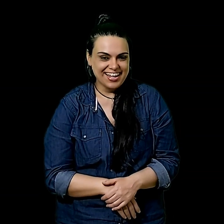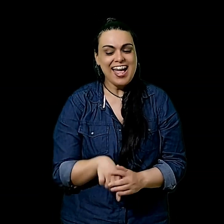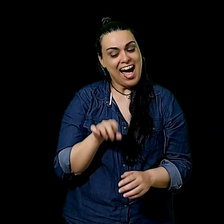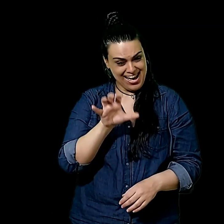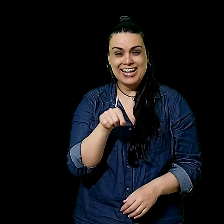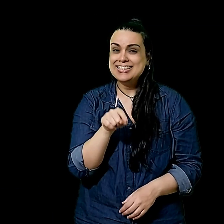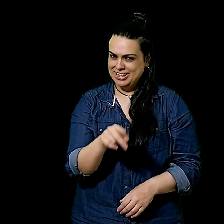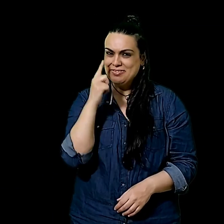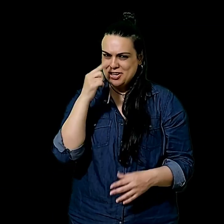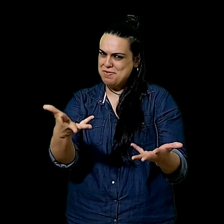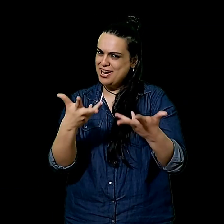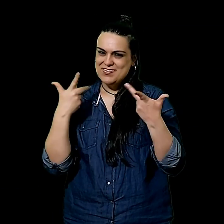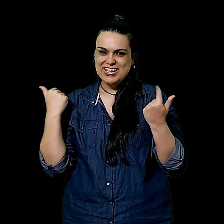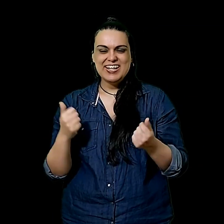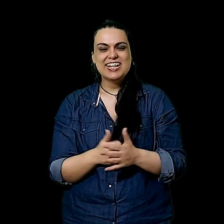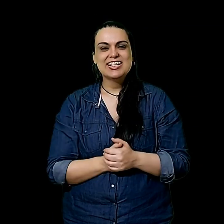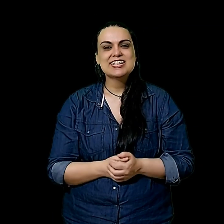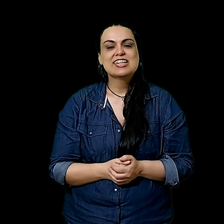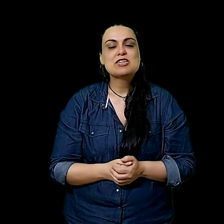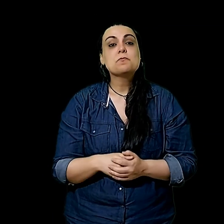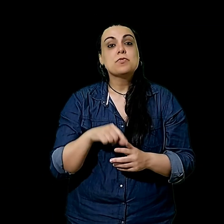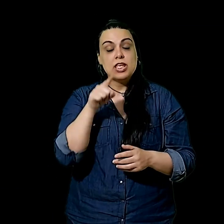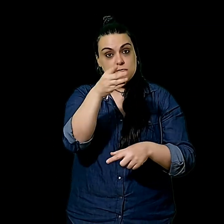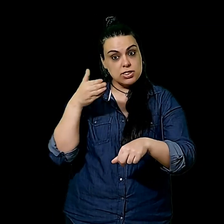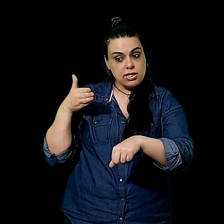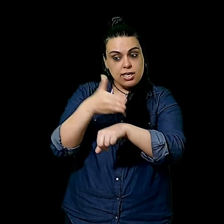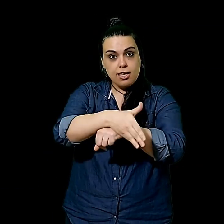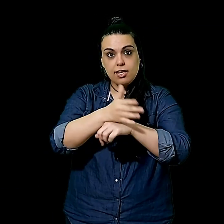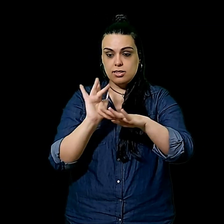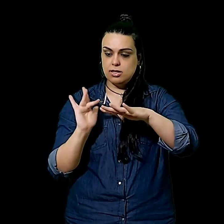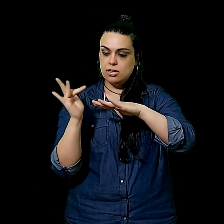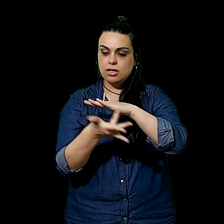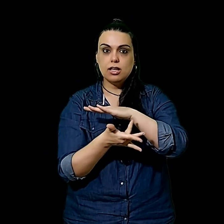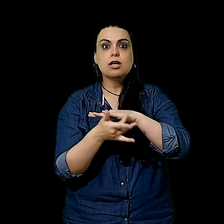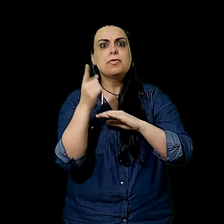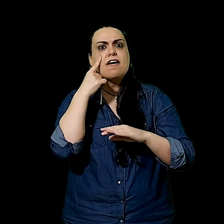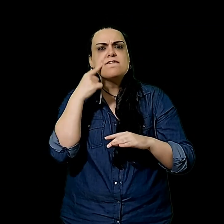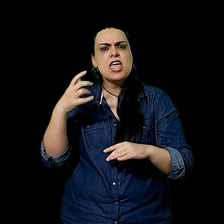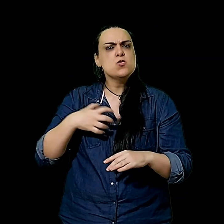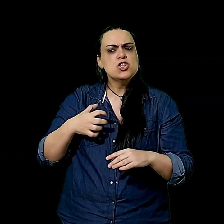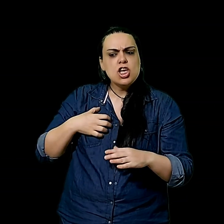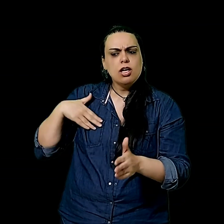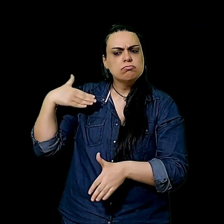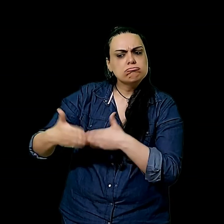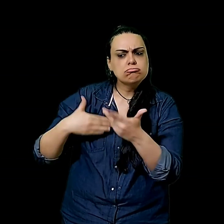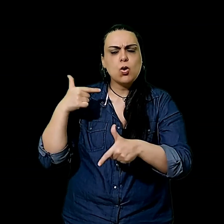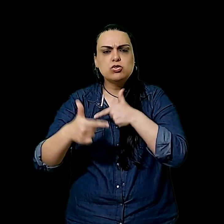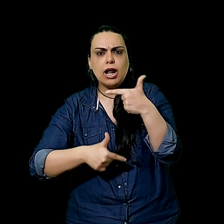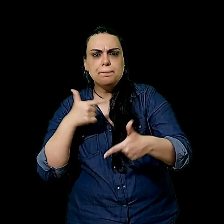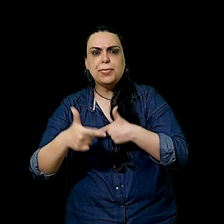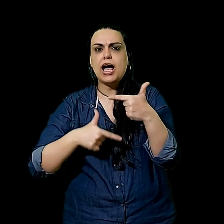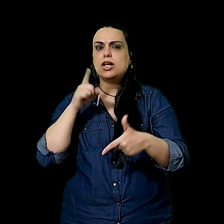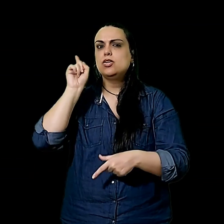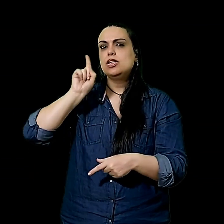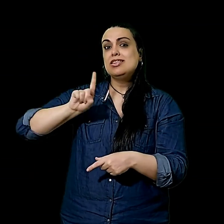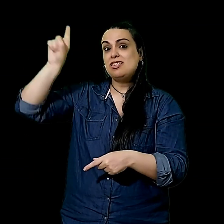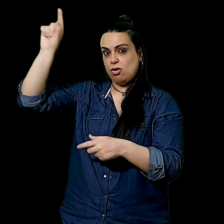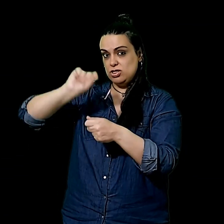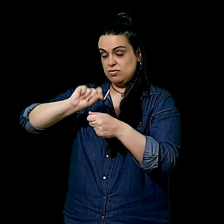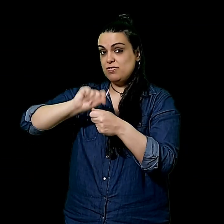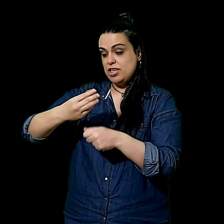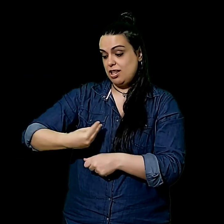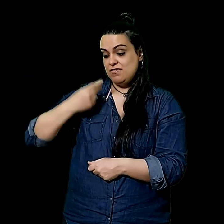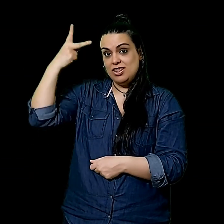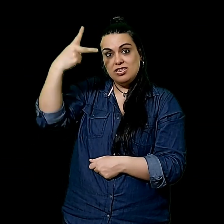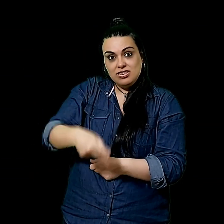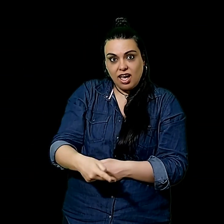E ela é essa pessoa maravilhosa. Eu queria que vocês depois entrassem para ver a desenvoltura, a chamada, aquilo que Deus tem feito na